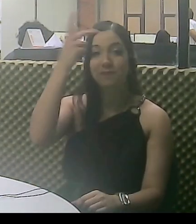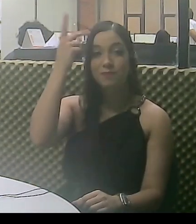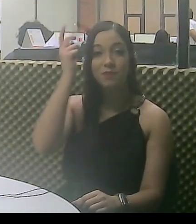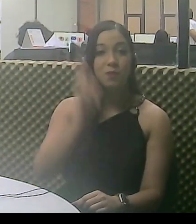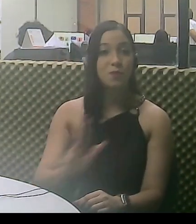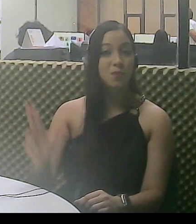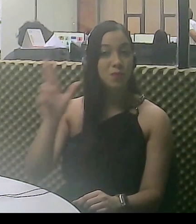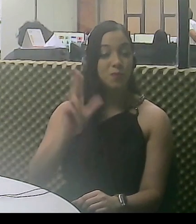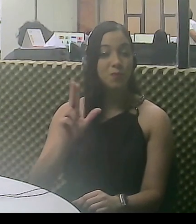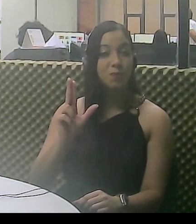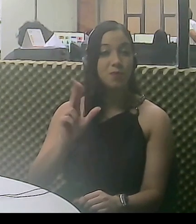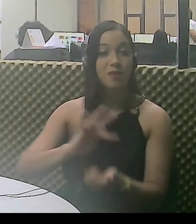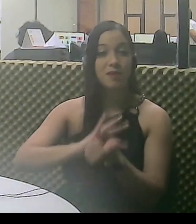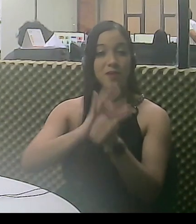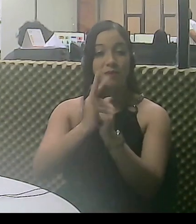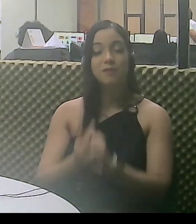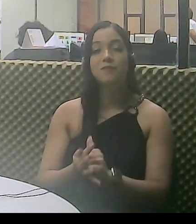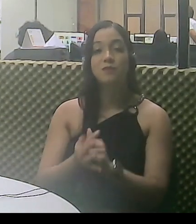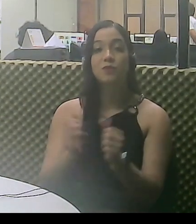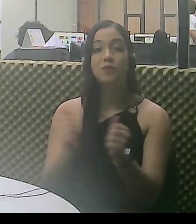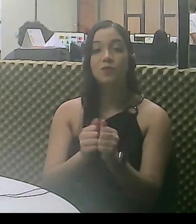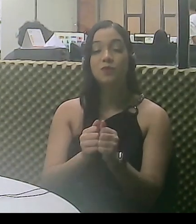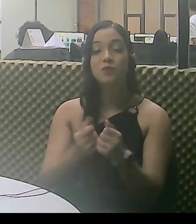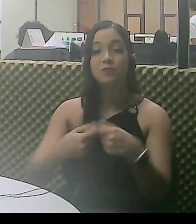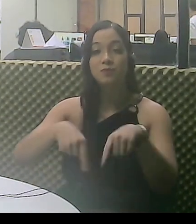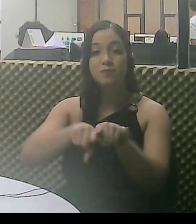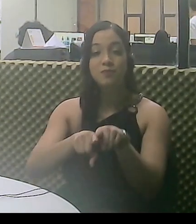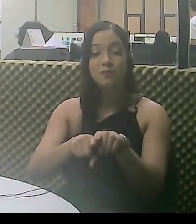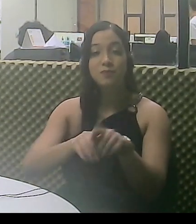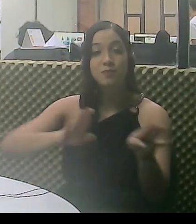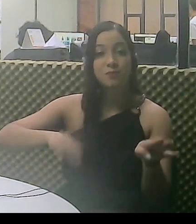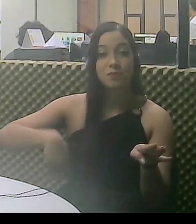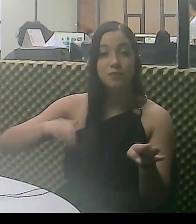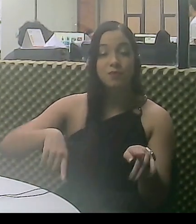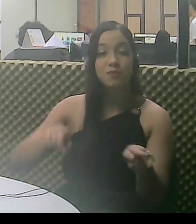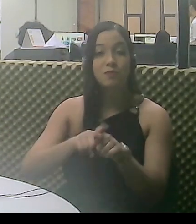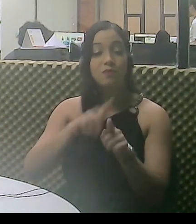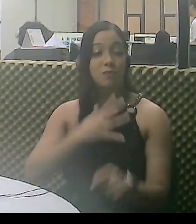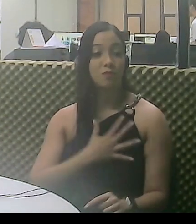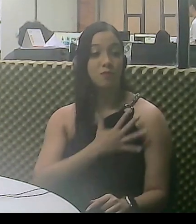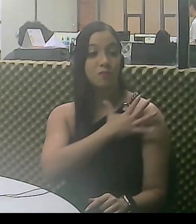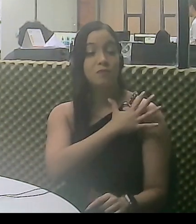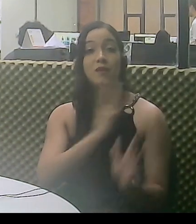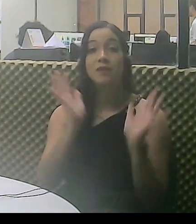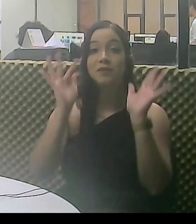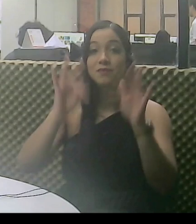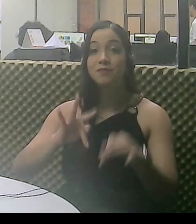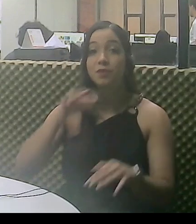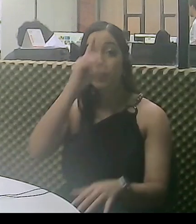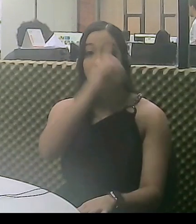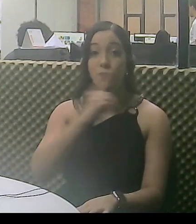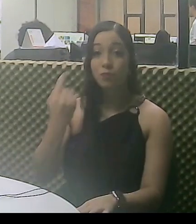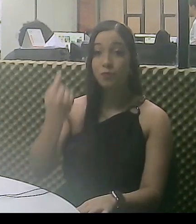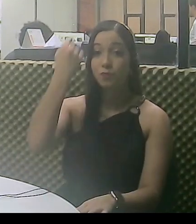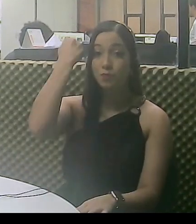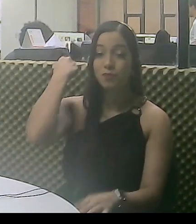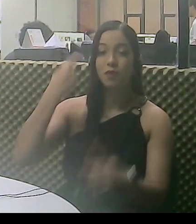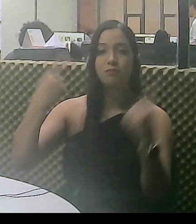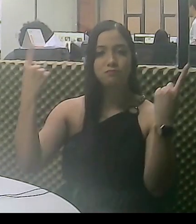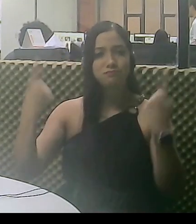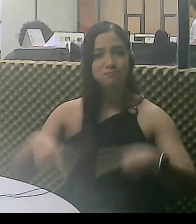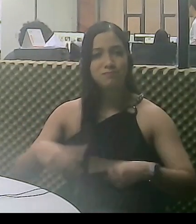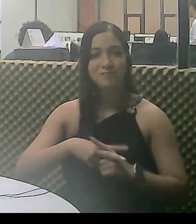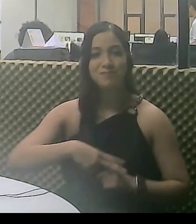de Uberlândia, por meio da FUTEL, junto aos parceiros Praia Clube e Exército, encerrou neste domingo mais uma